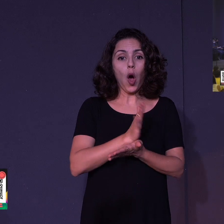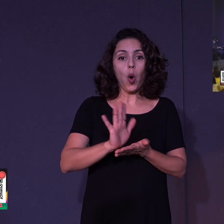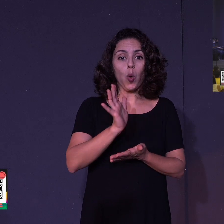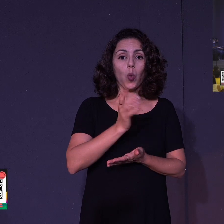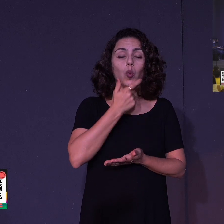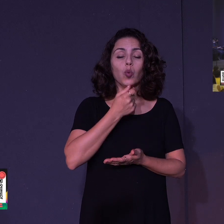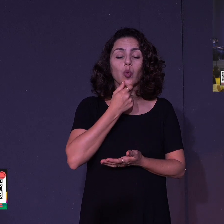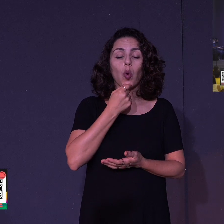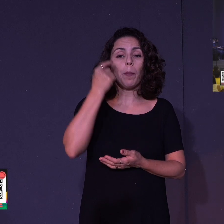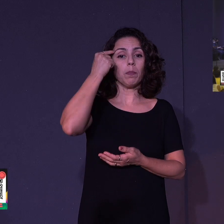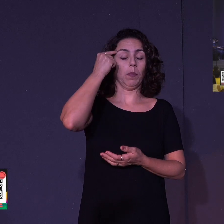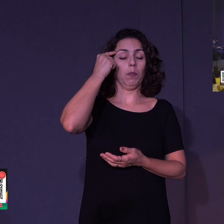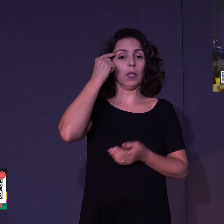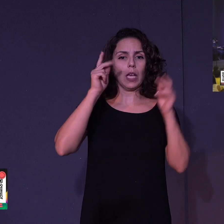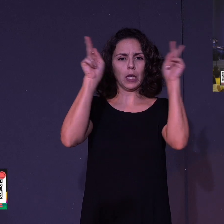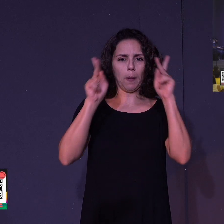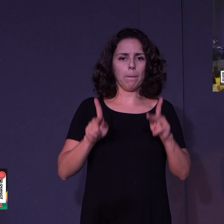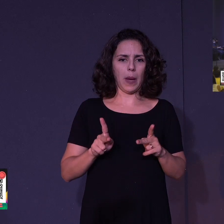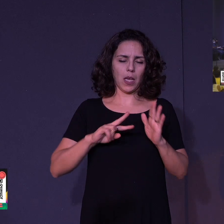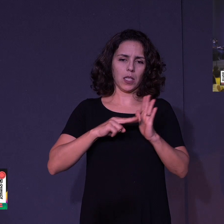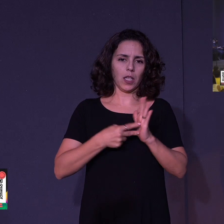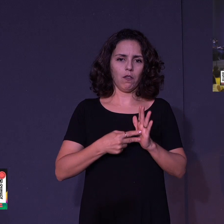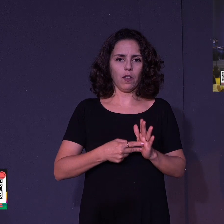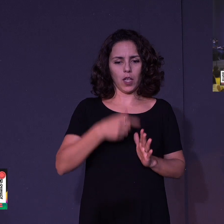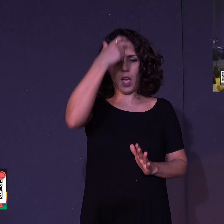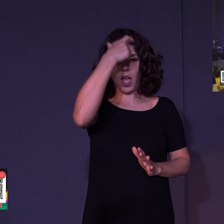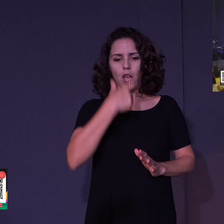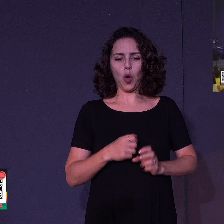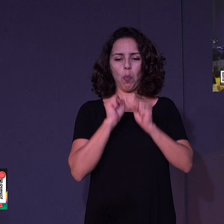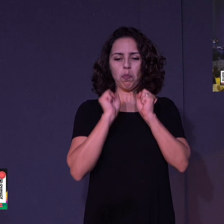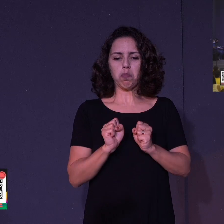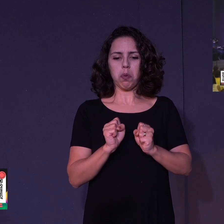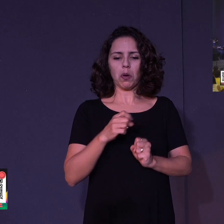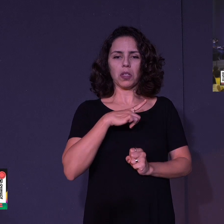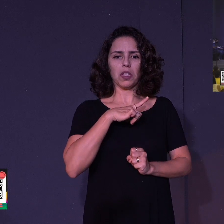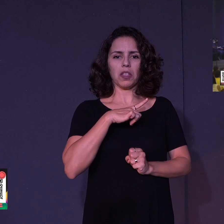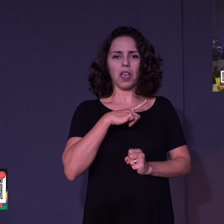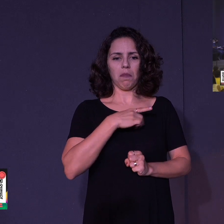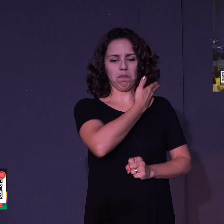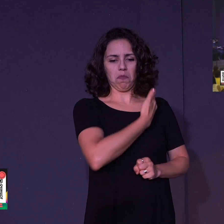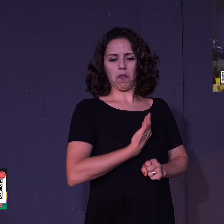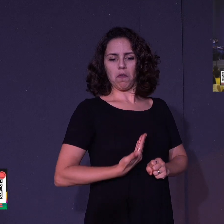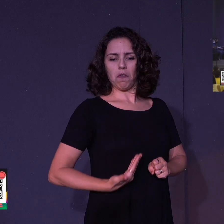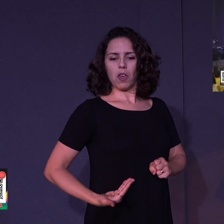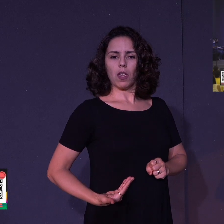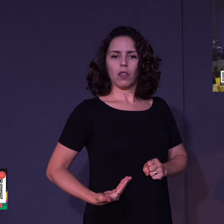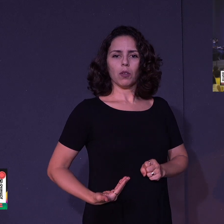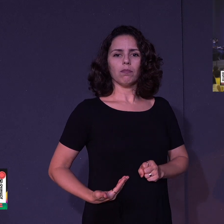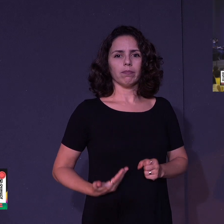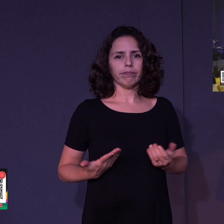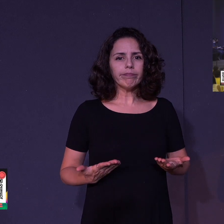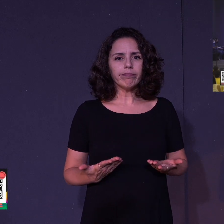prover a vida de alguém, prover o sustento de uma nação. Temos visto isso. Como já vimos no passado isso